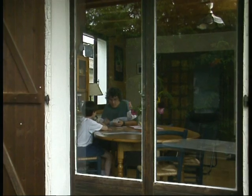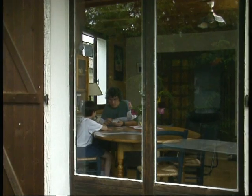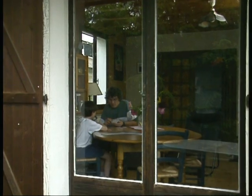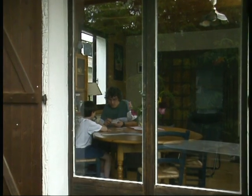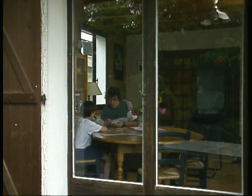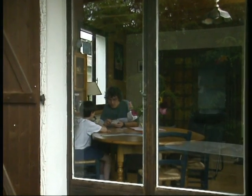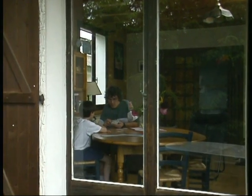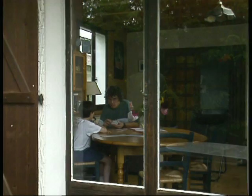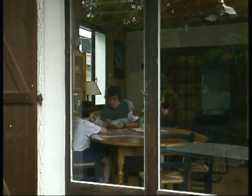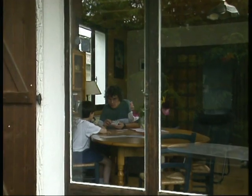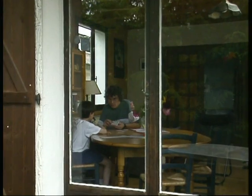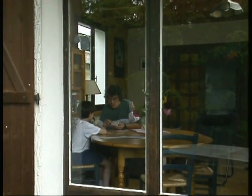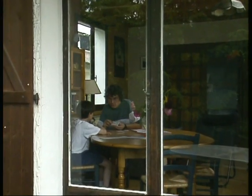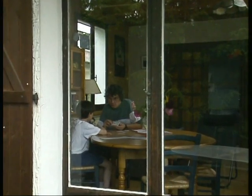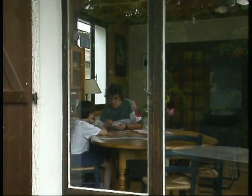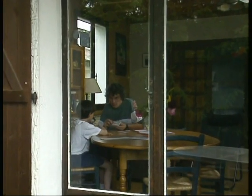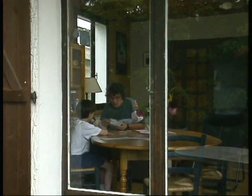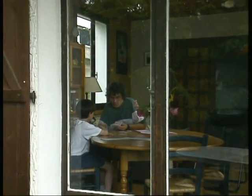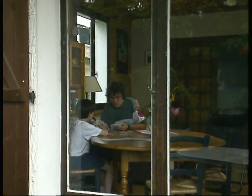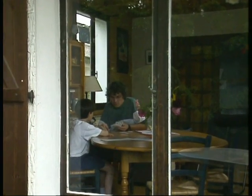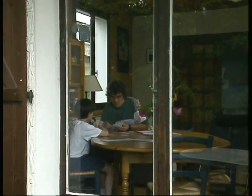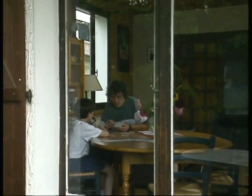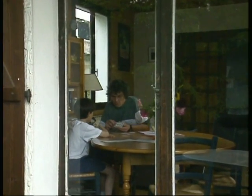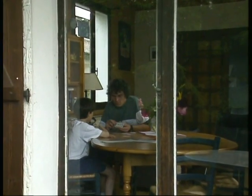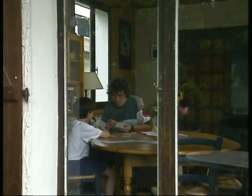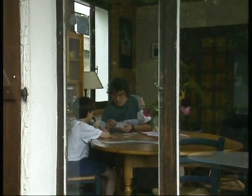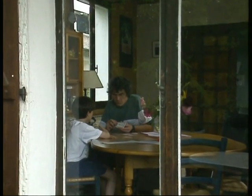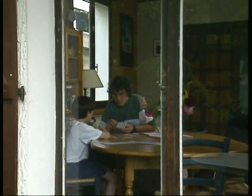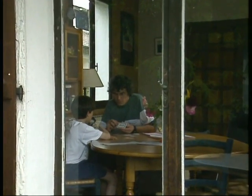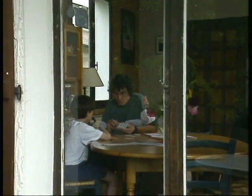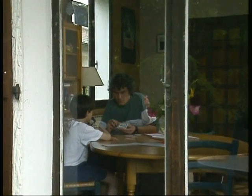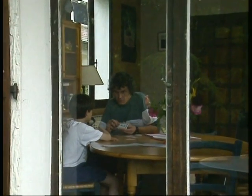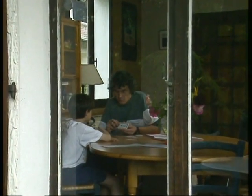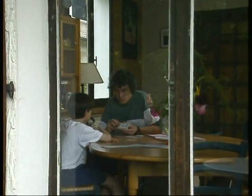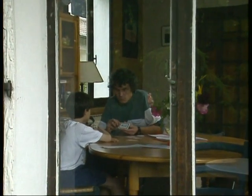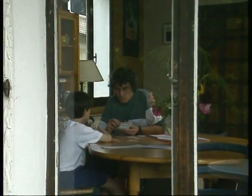puis le week-end, il aurait peut-être d'autres copains sur le village. Mais il y aurait une scission.